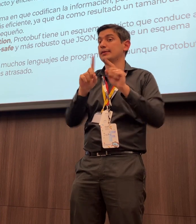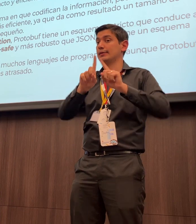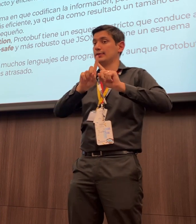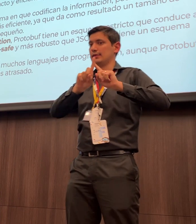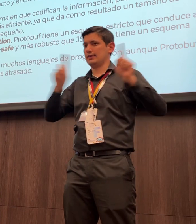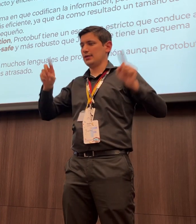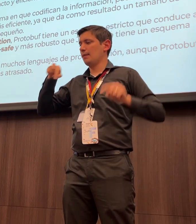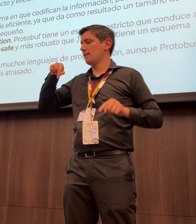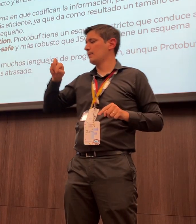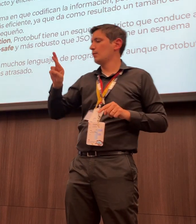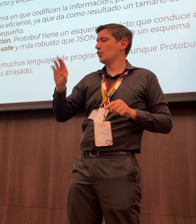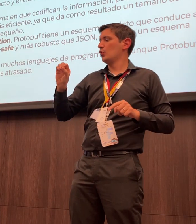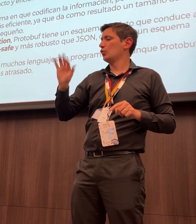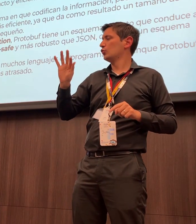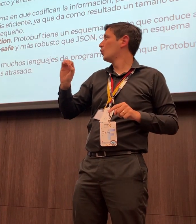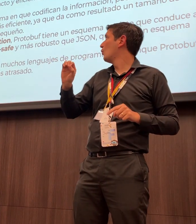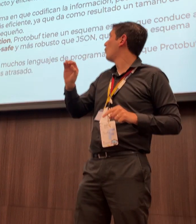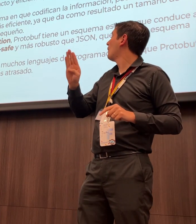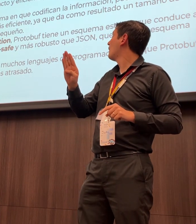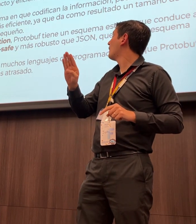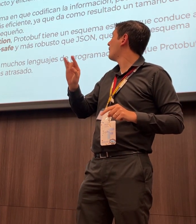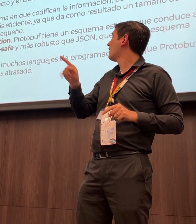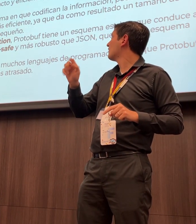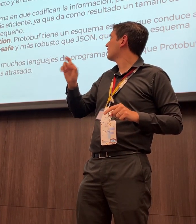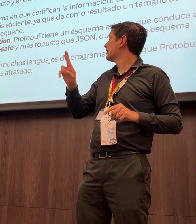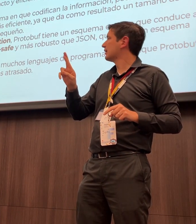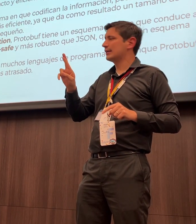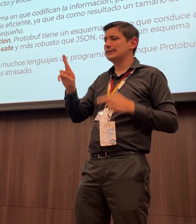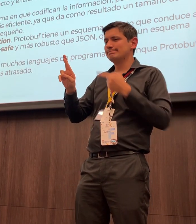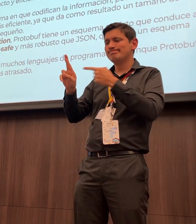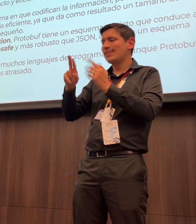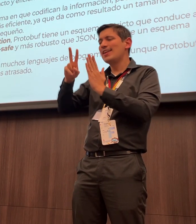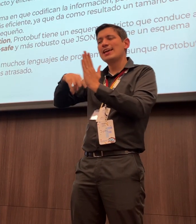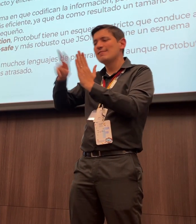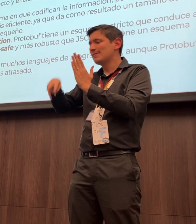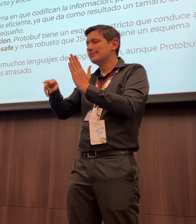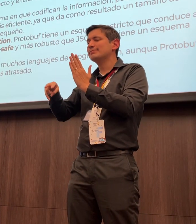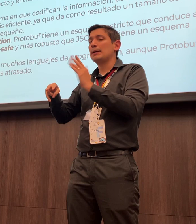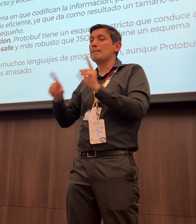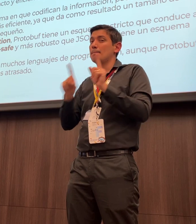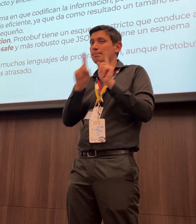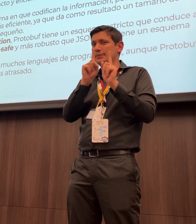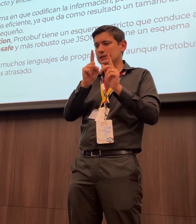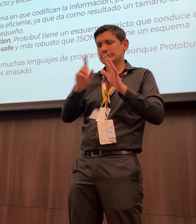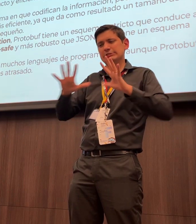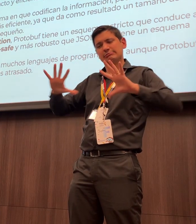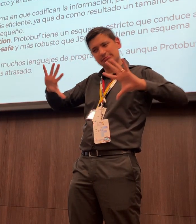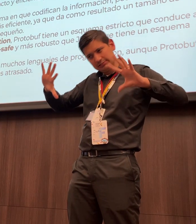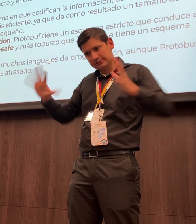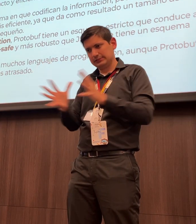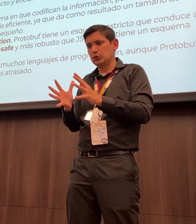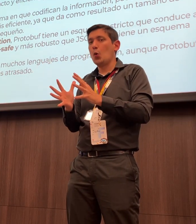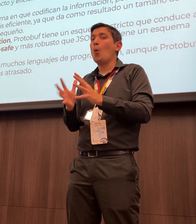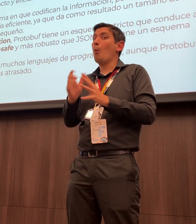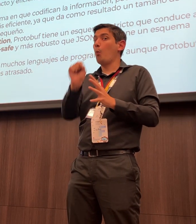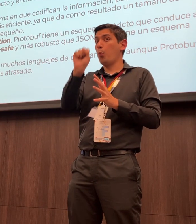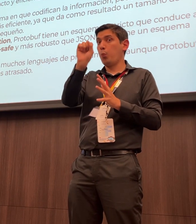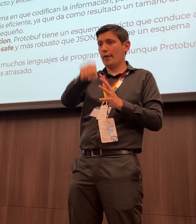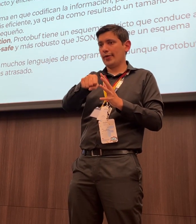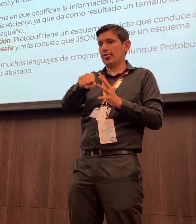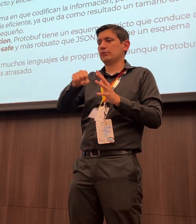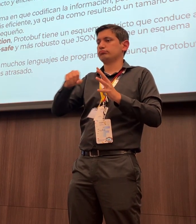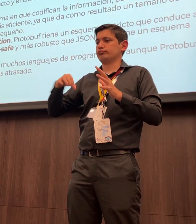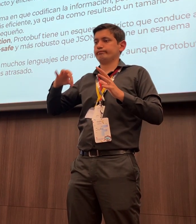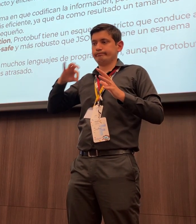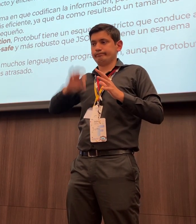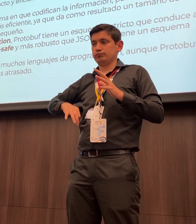serían los protocol buffers no es tan legible porque es binario, pero ese mensaje va mucho más comprimido y podemos ahorrar mucha